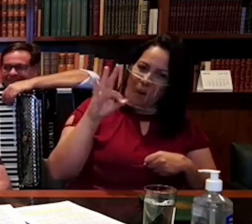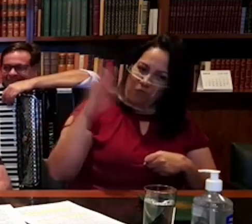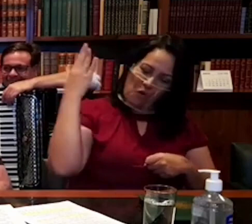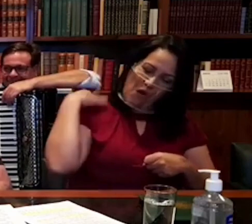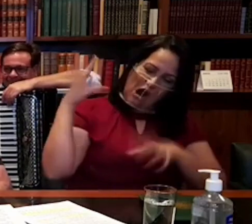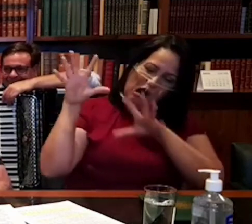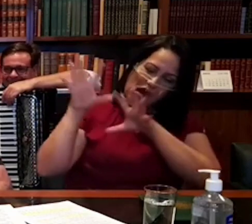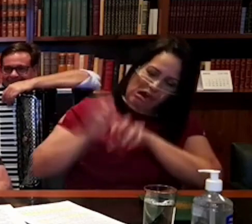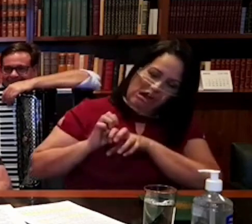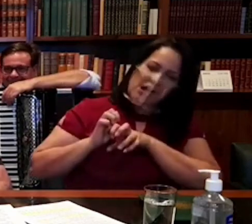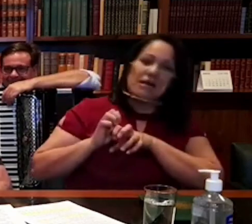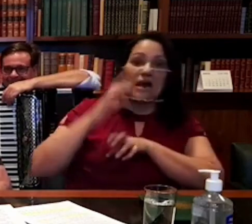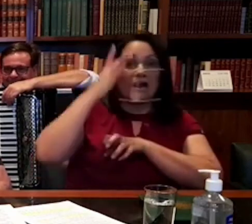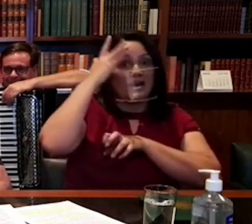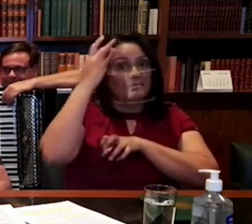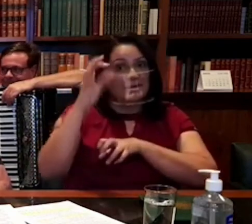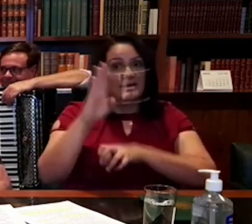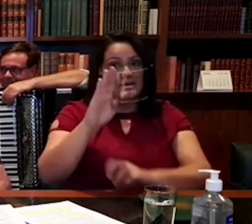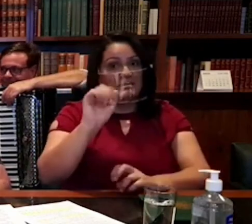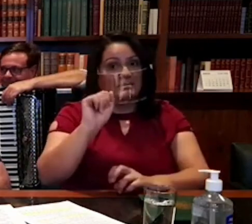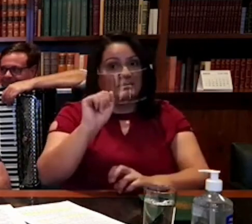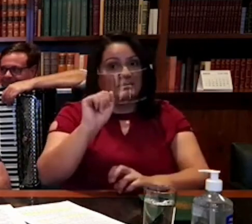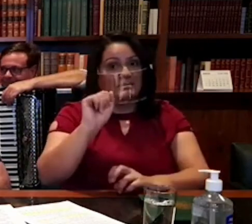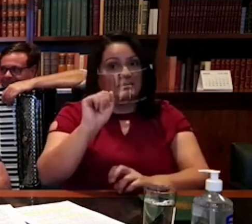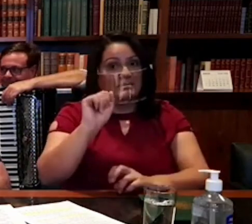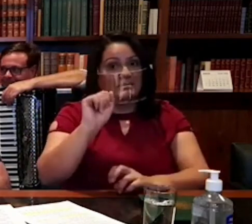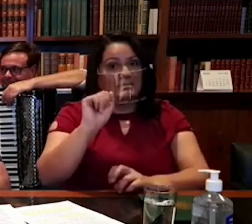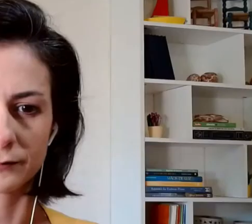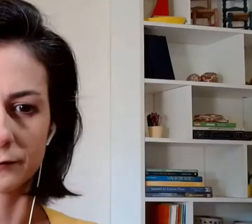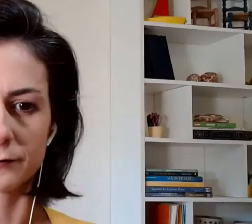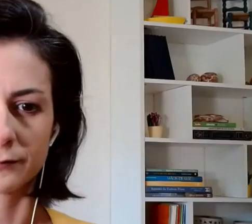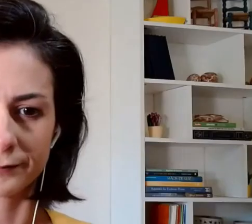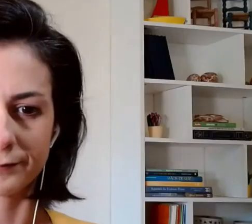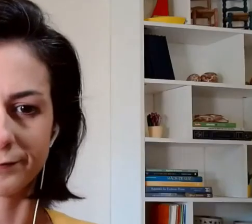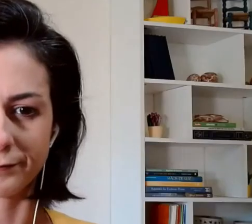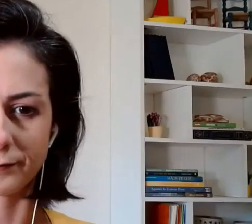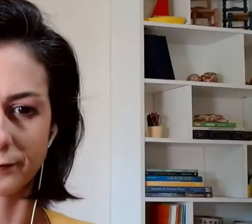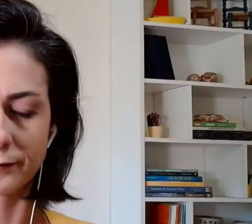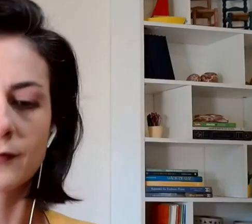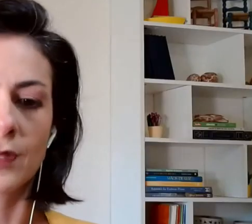pesada porque a temperatura lá em Bagé está 0 graus.